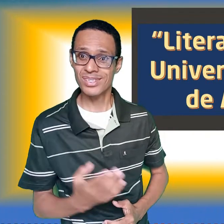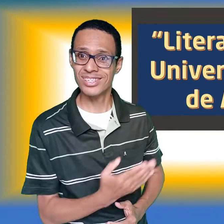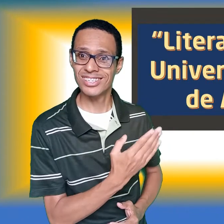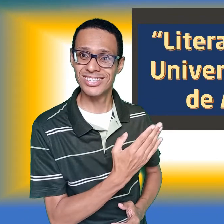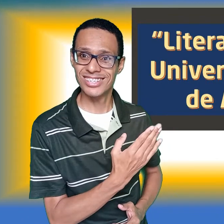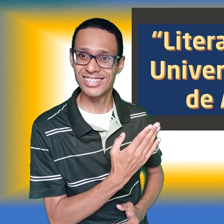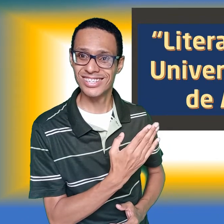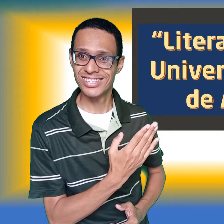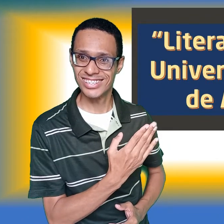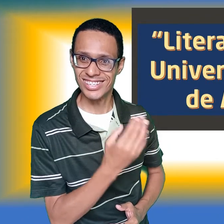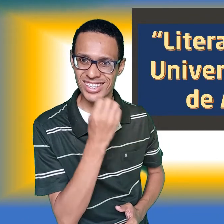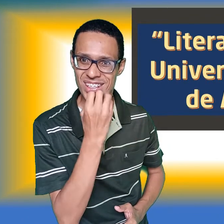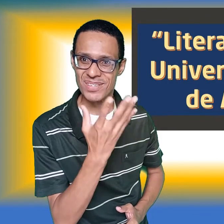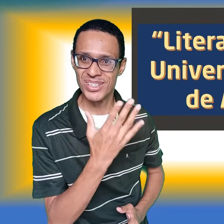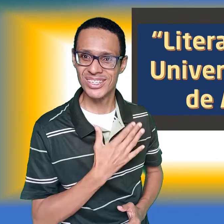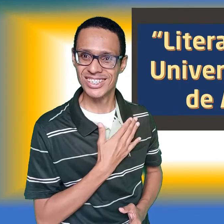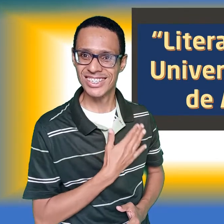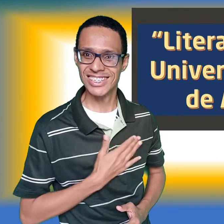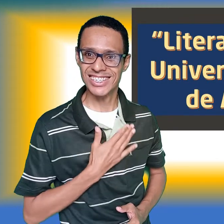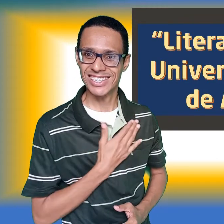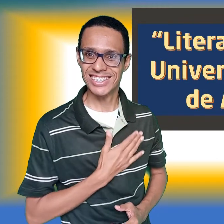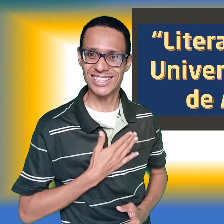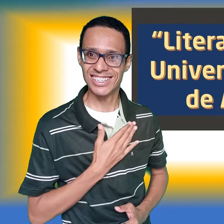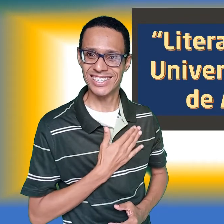E aí, gostaram?